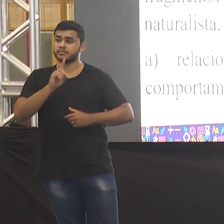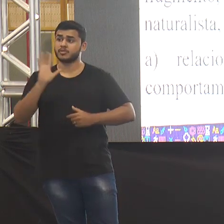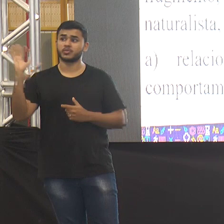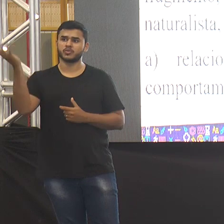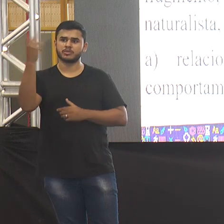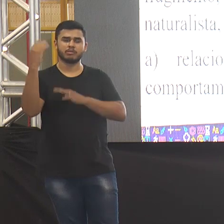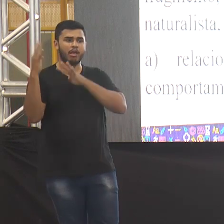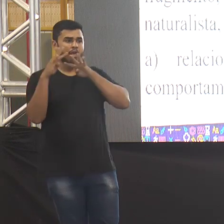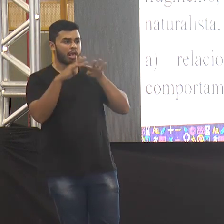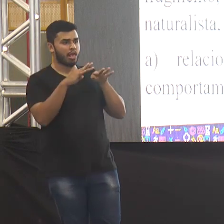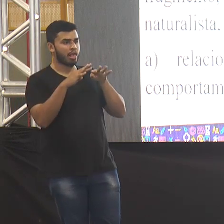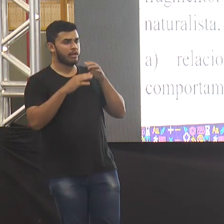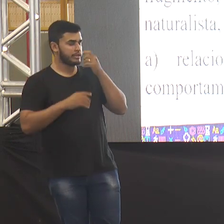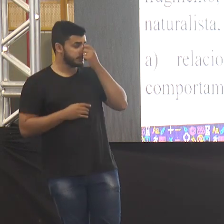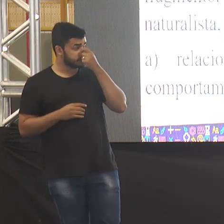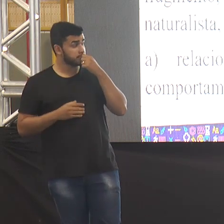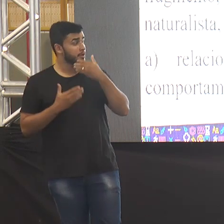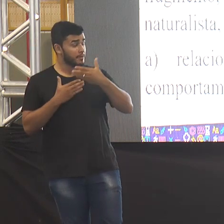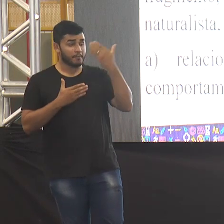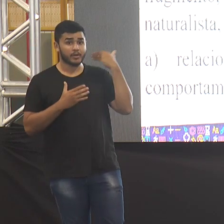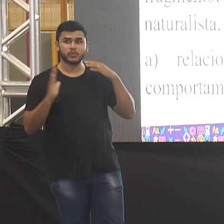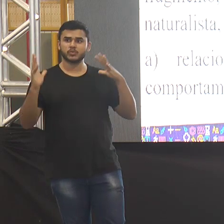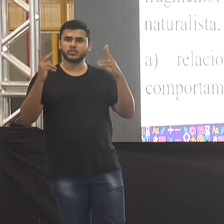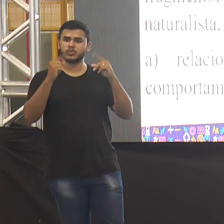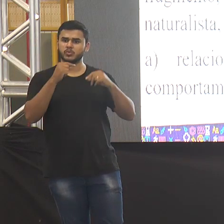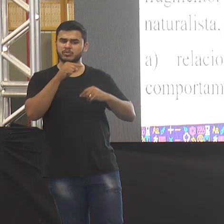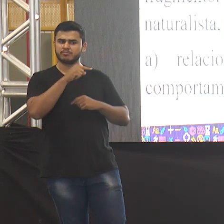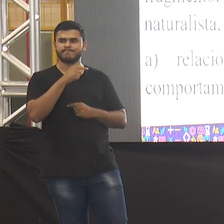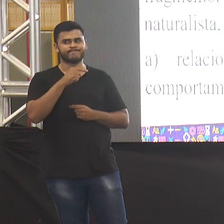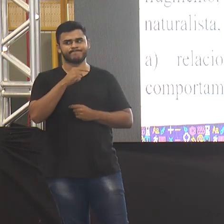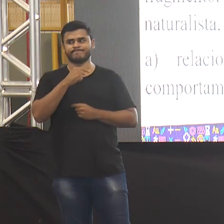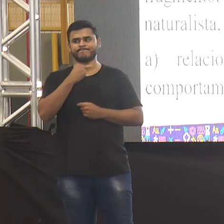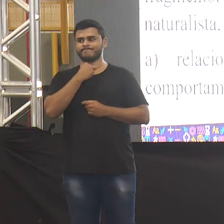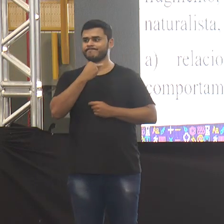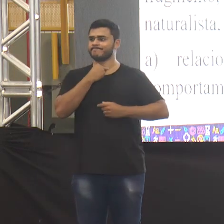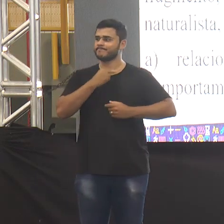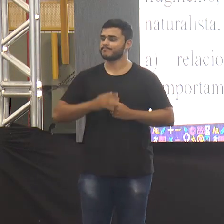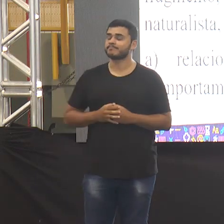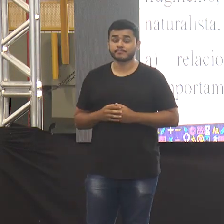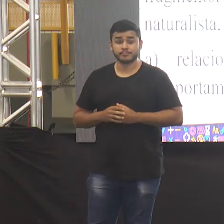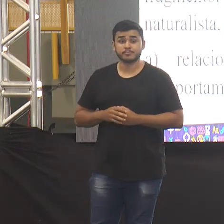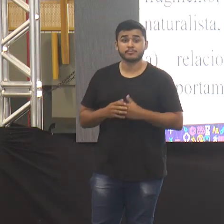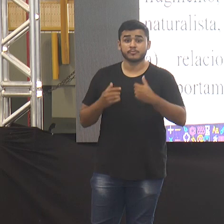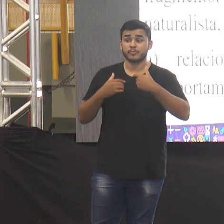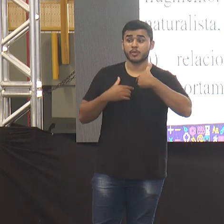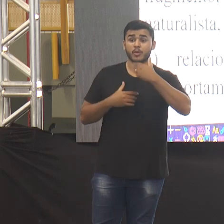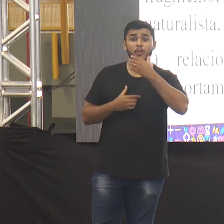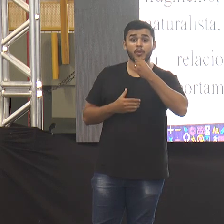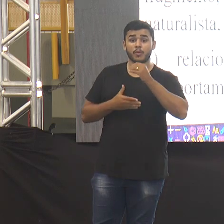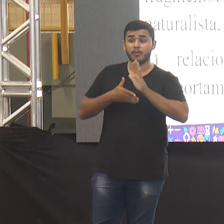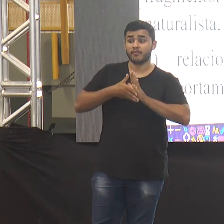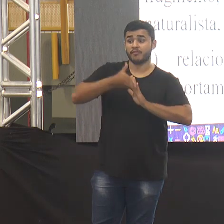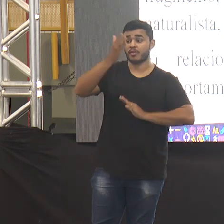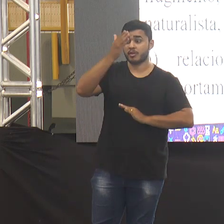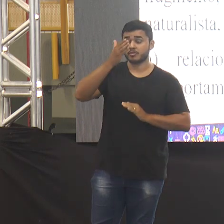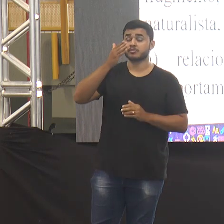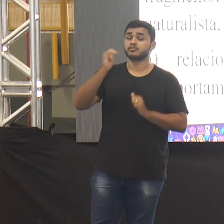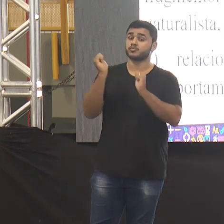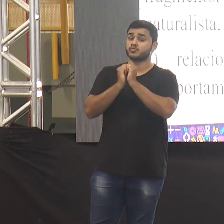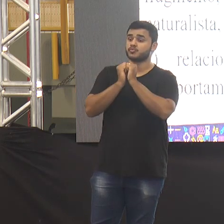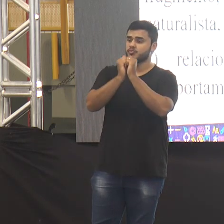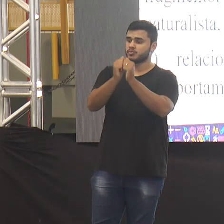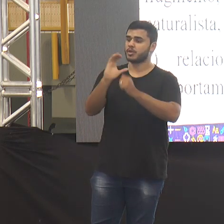pegava mal se divorciar naquela época. Ele viaja para a Europa com a Capitu e com o